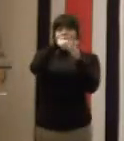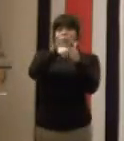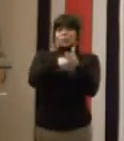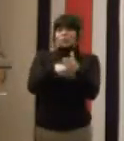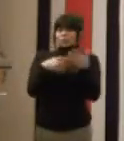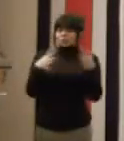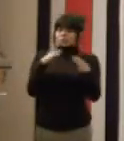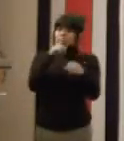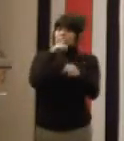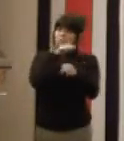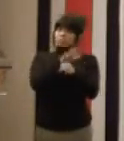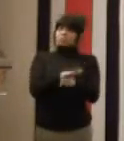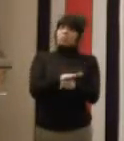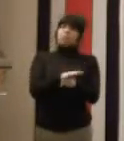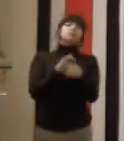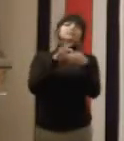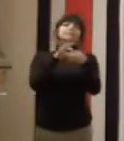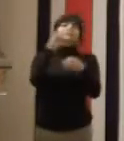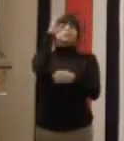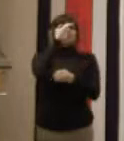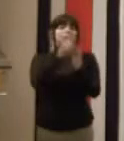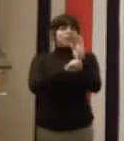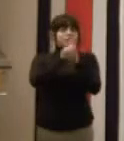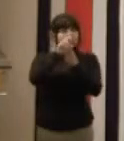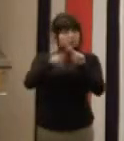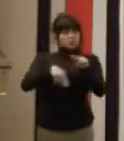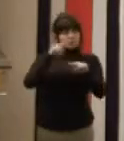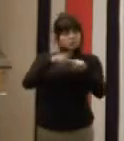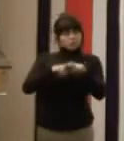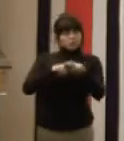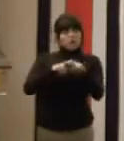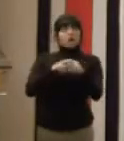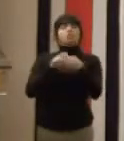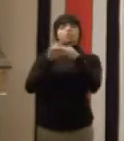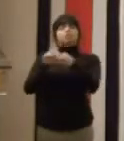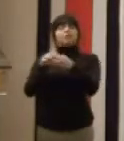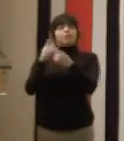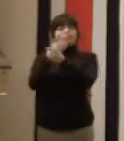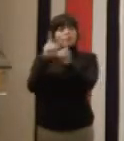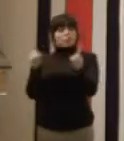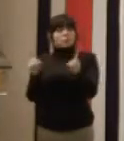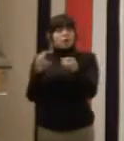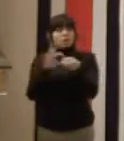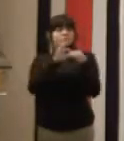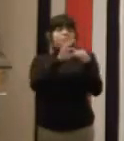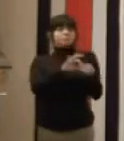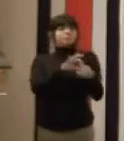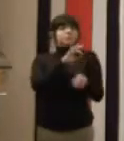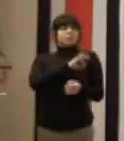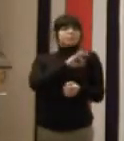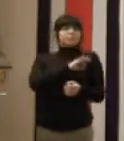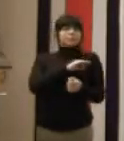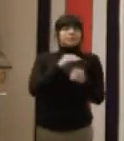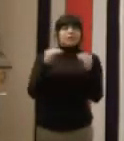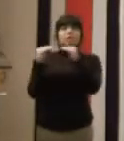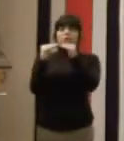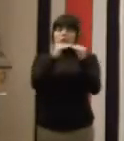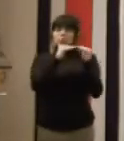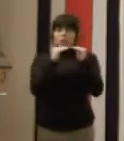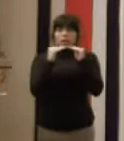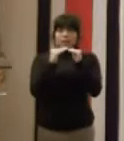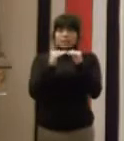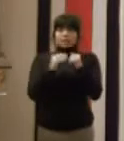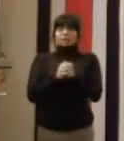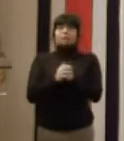profundamente comprometidas con el desarrollo nacional, con la democracia, con el bienestar, la igualdad y